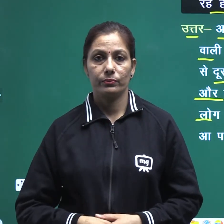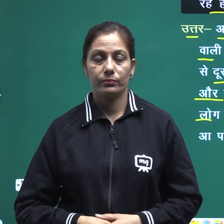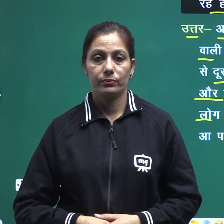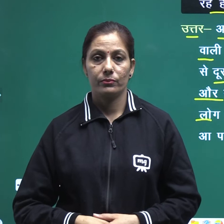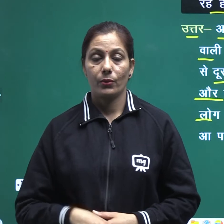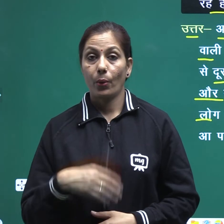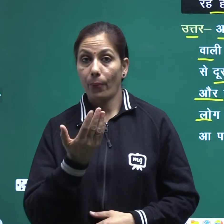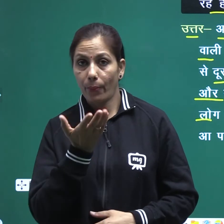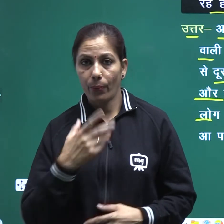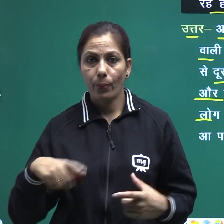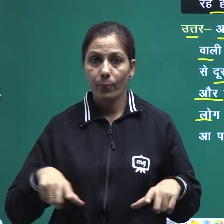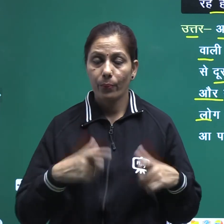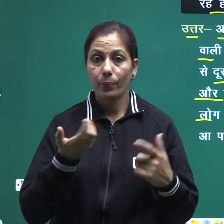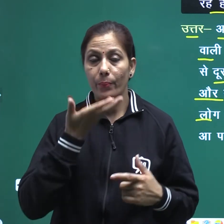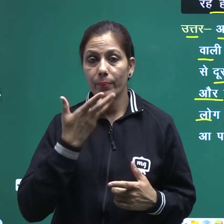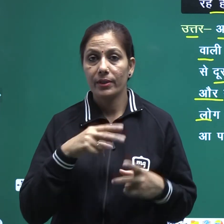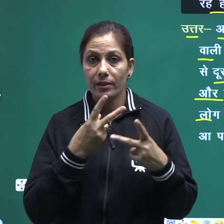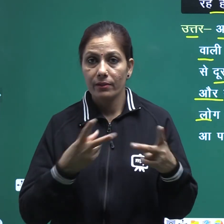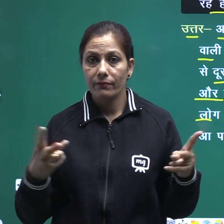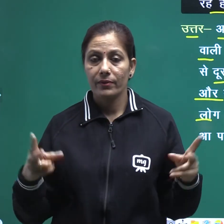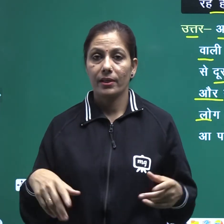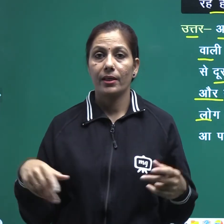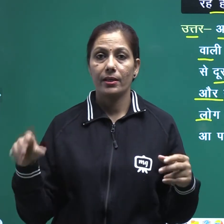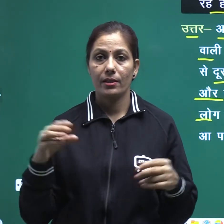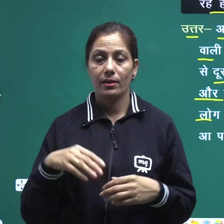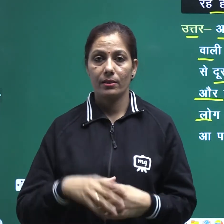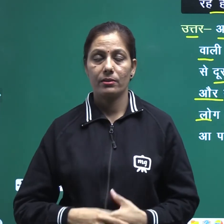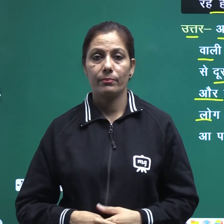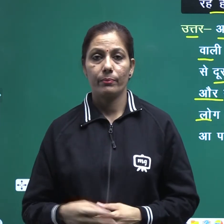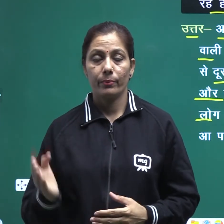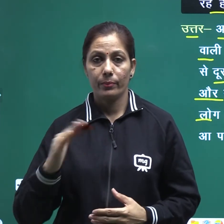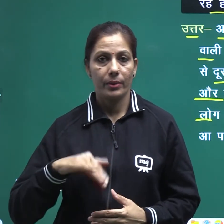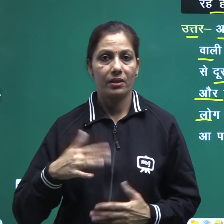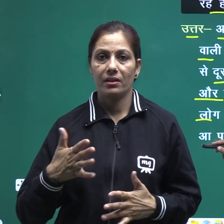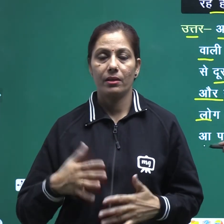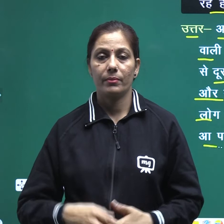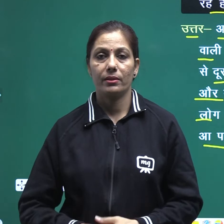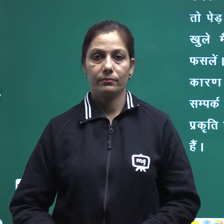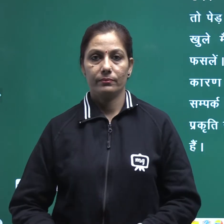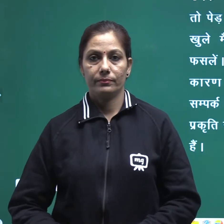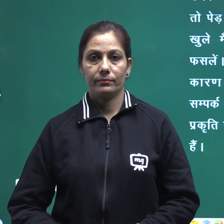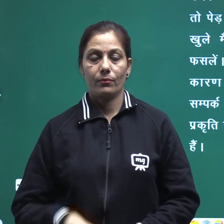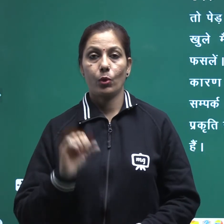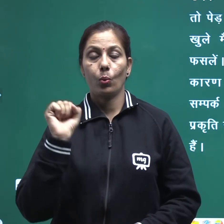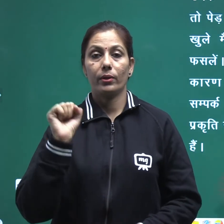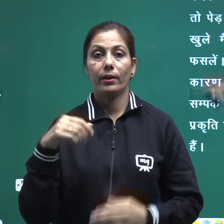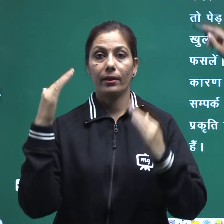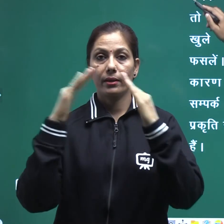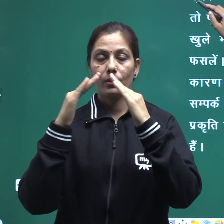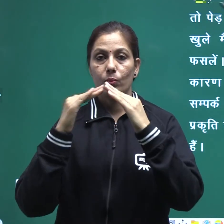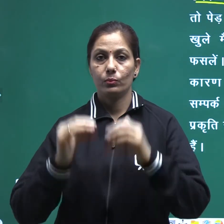कि प्रकृति के संपर्क में में नहीं आ पाते हैं को उनके